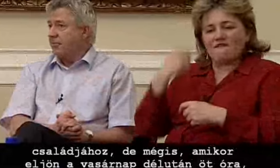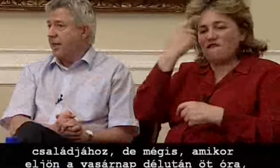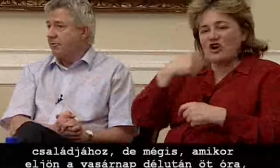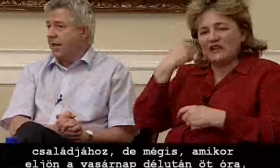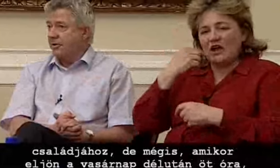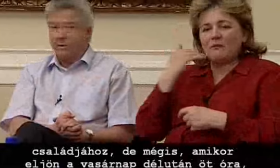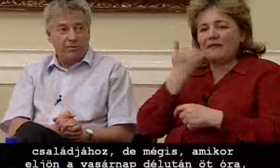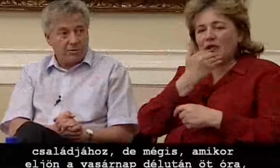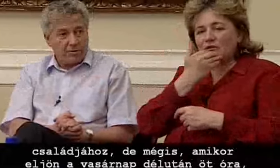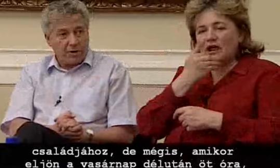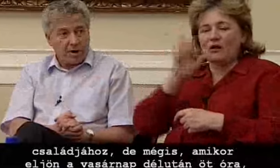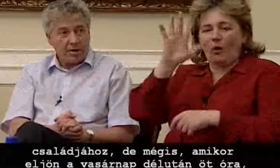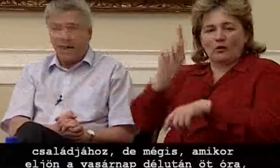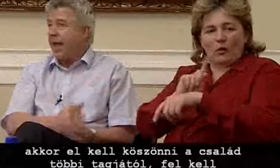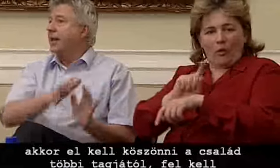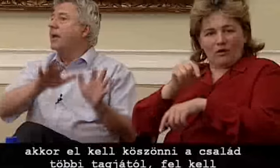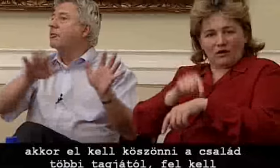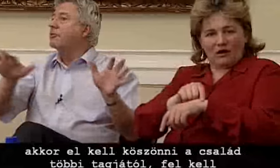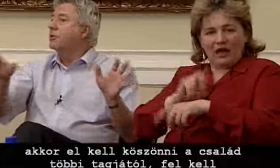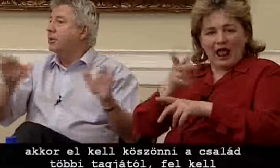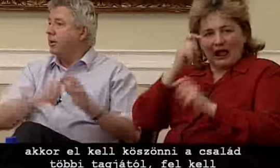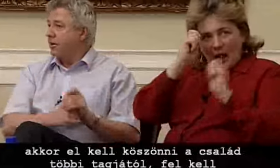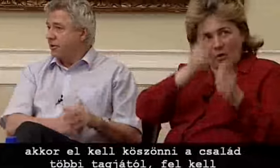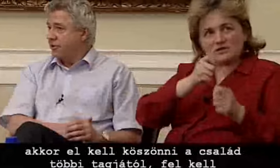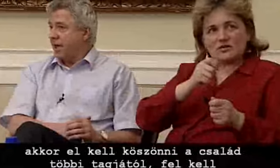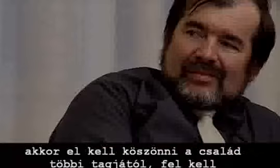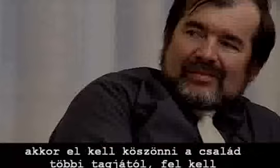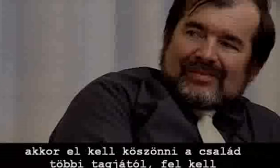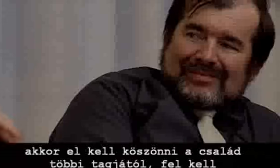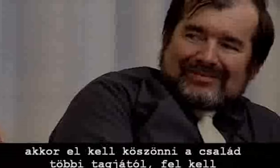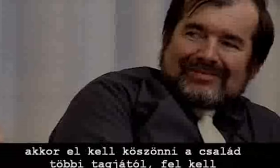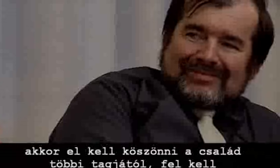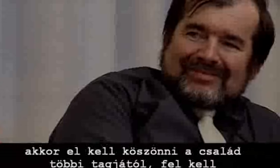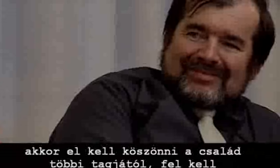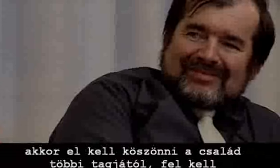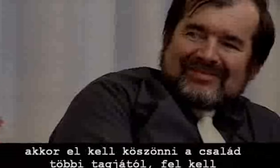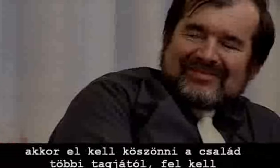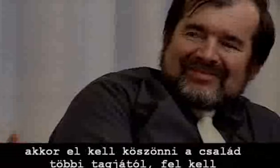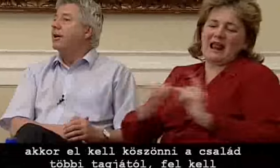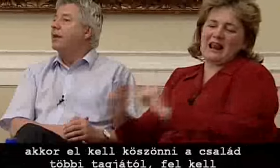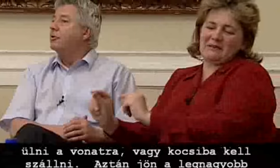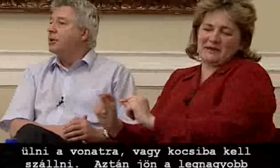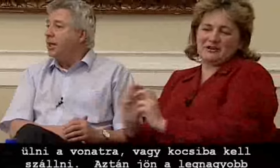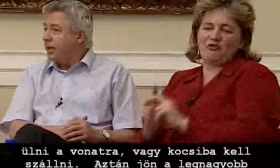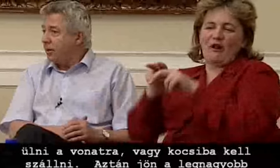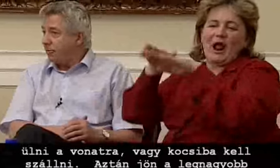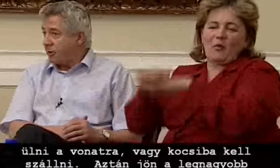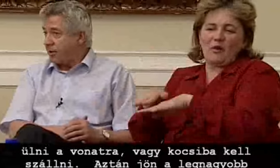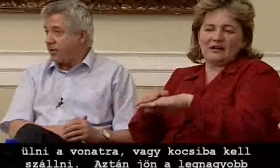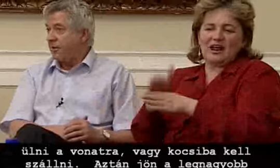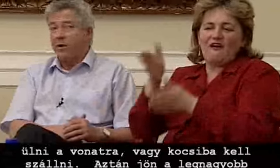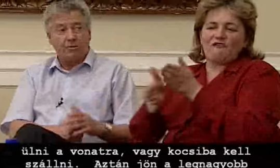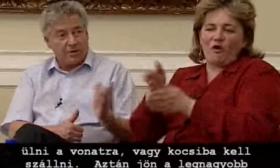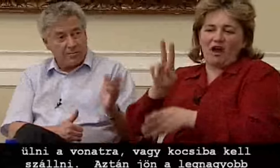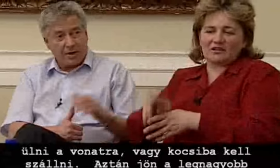vasárnap délután, azaz 5 óra, el kell köszönni a család többi tagjától, föl kell ülni a